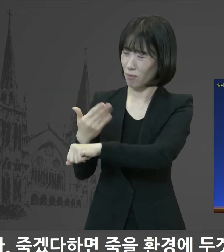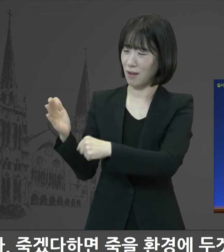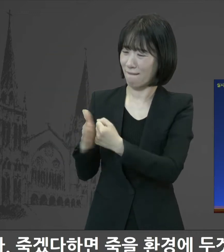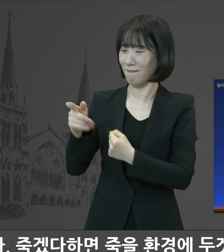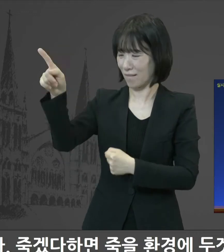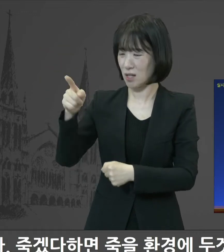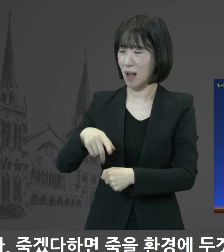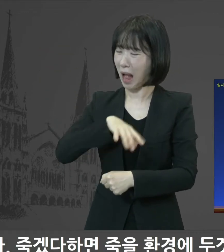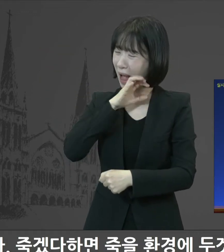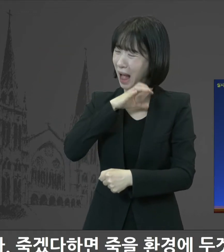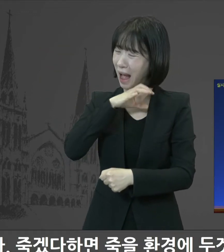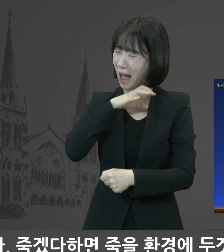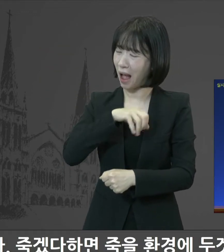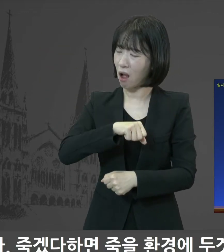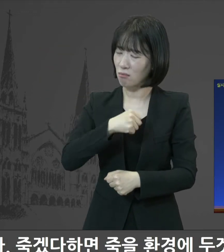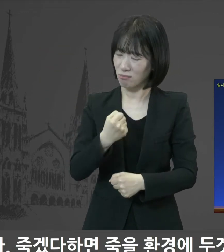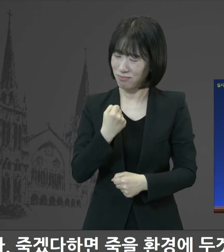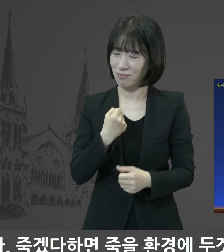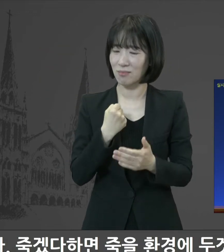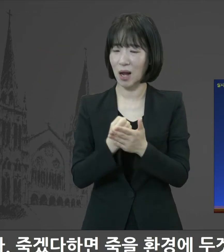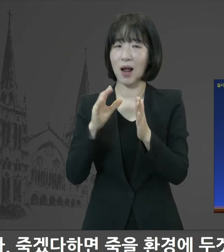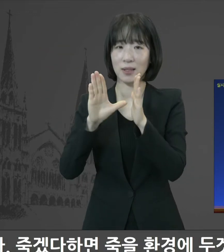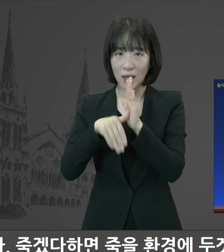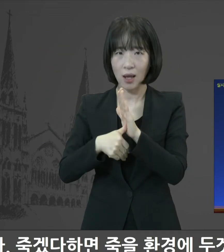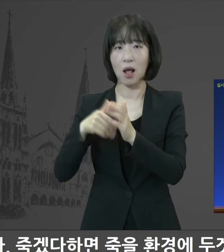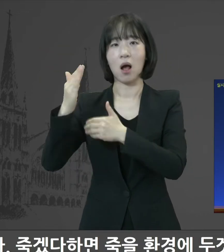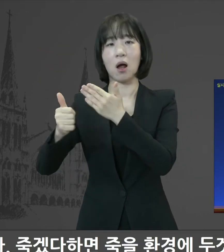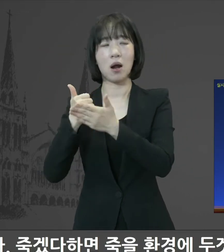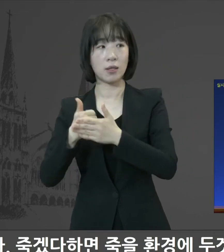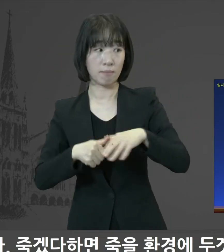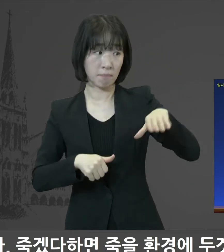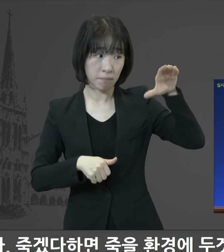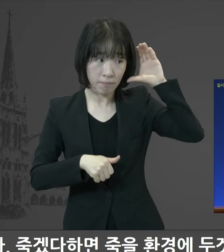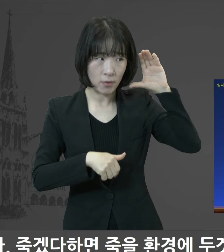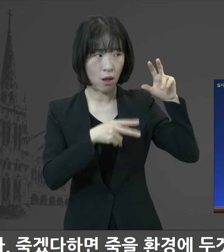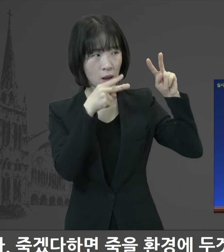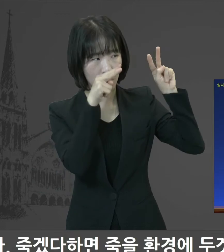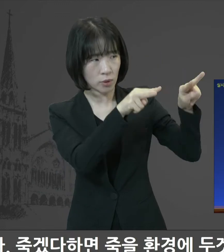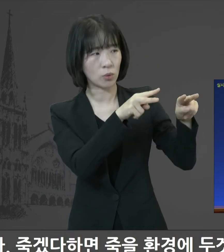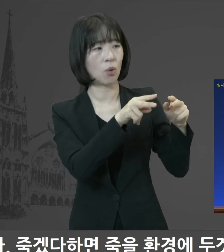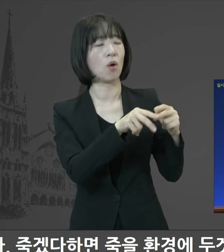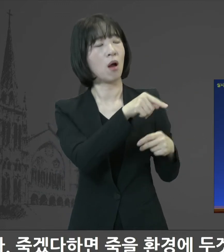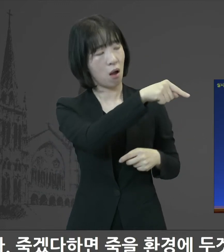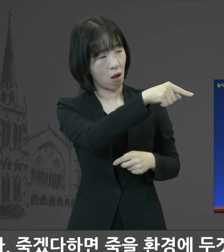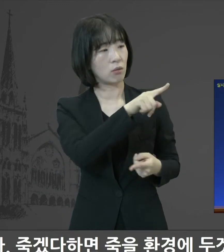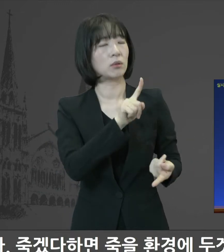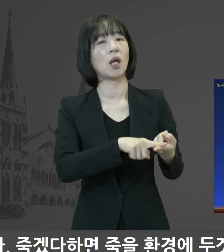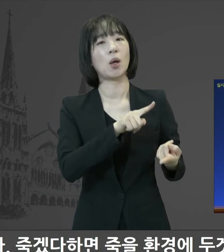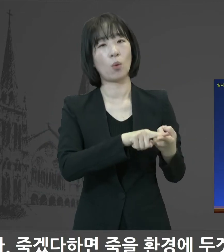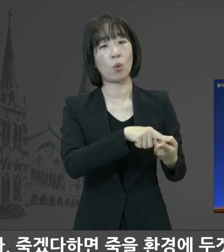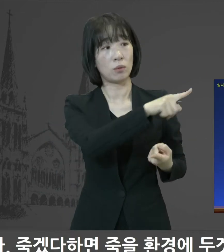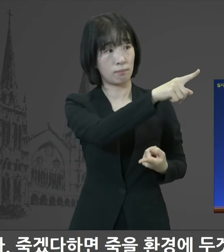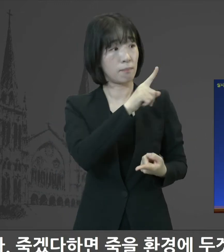하나님의 귀에 들리면 하나님께서 정말 그렇게 되도록 그 환경을 만들어 두시겠다는 겁니다.